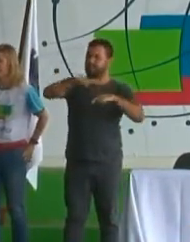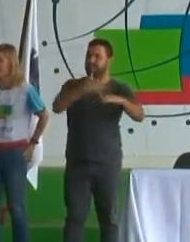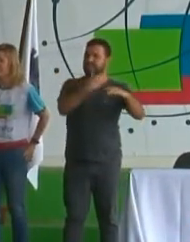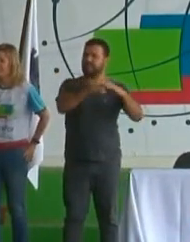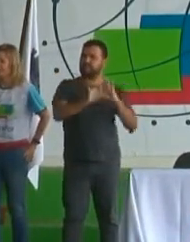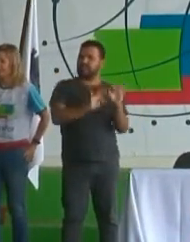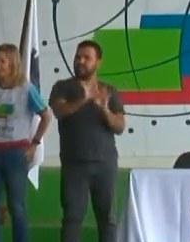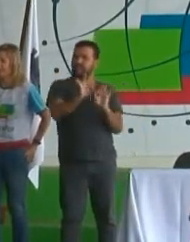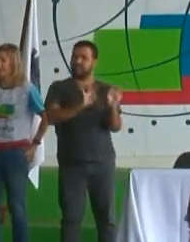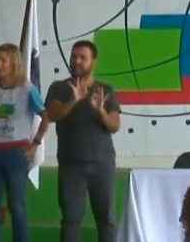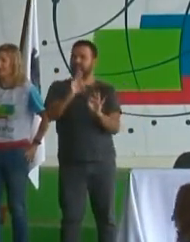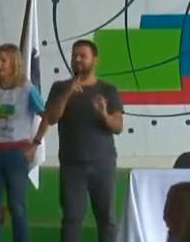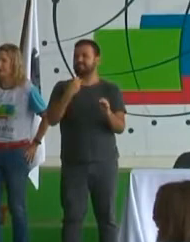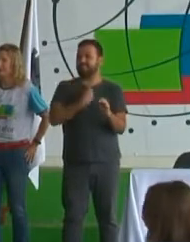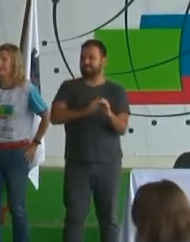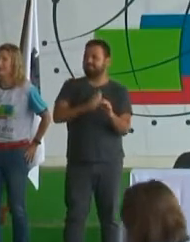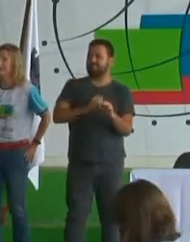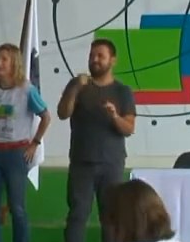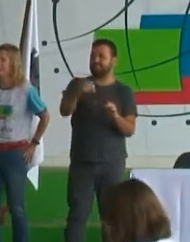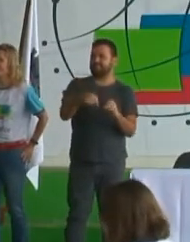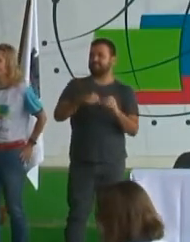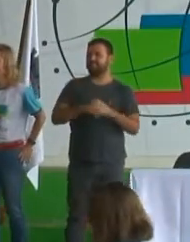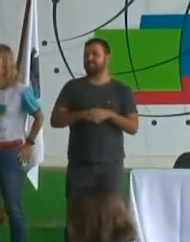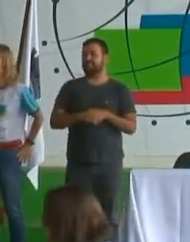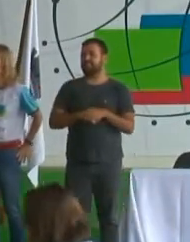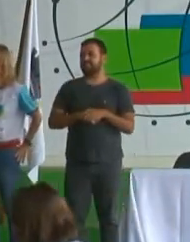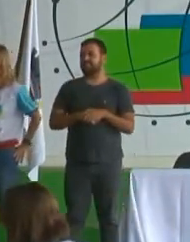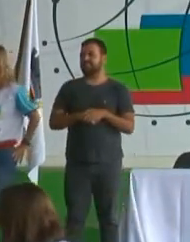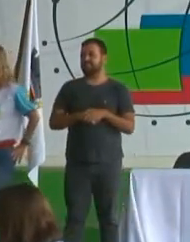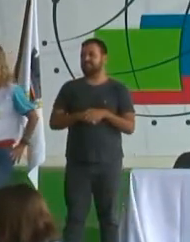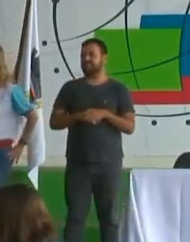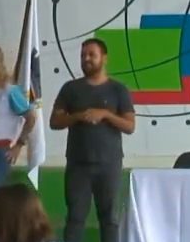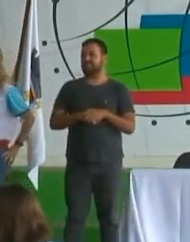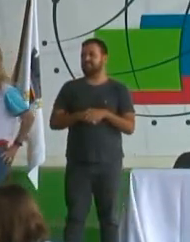Entre quem participou da organização.